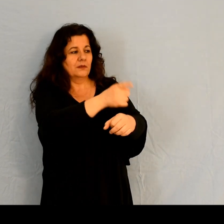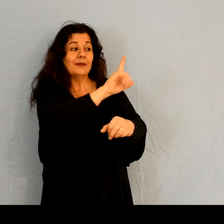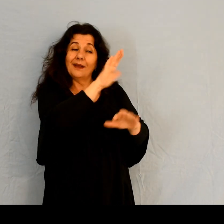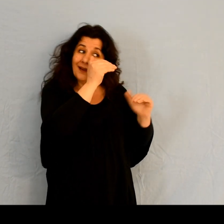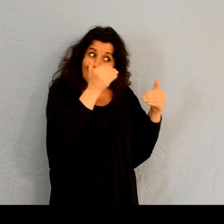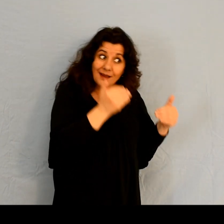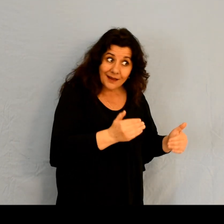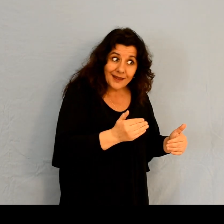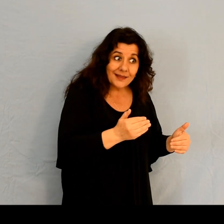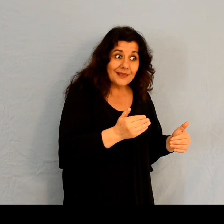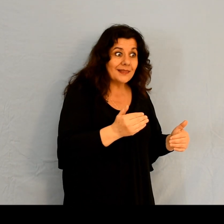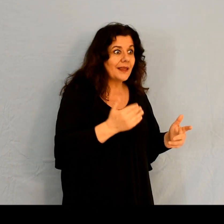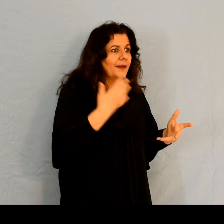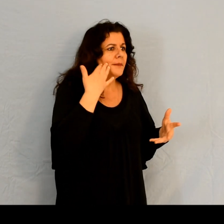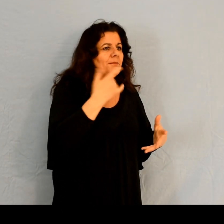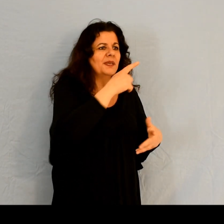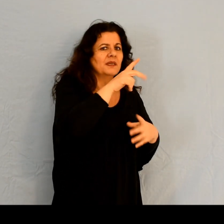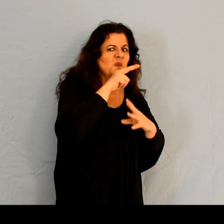la parole malfaisante,